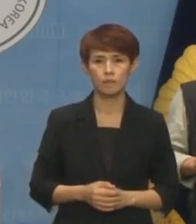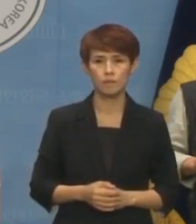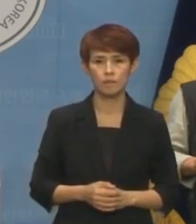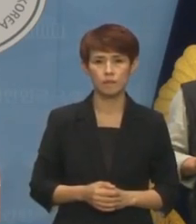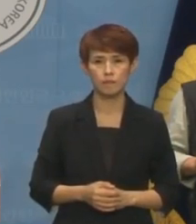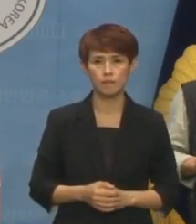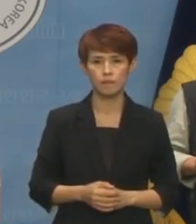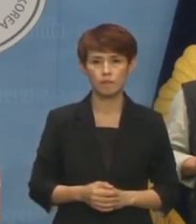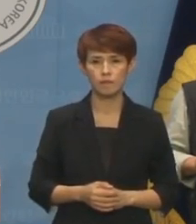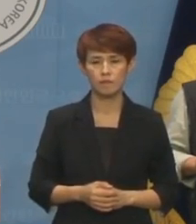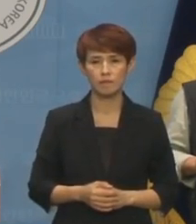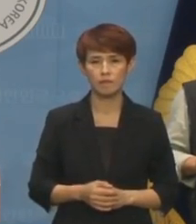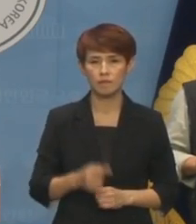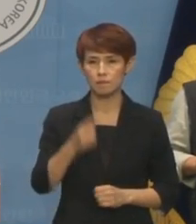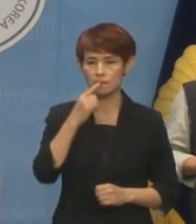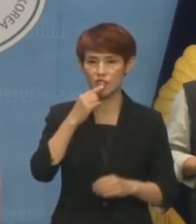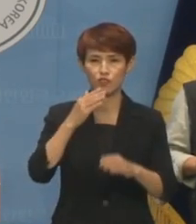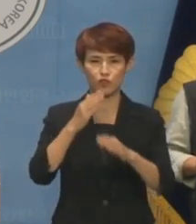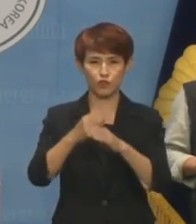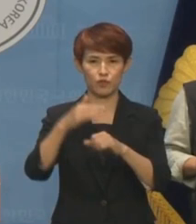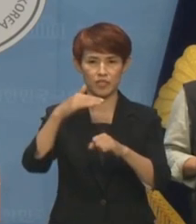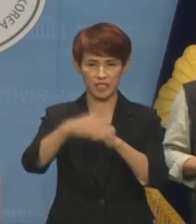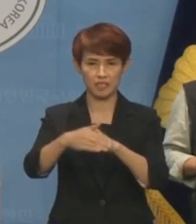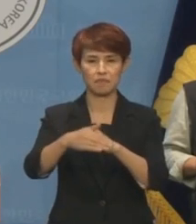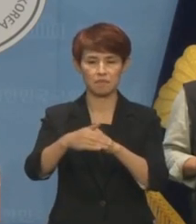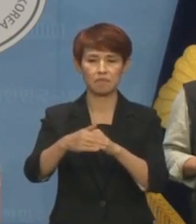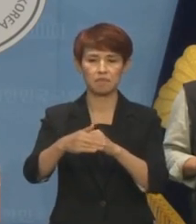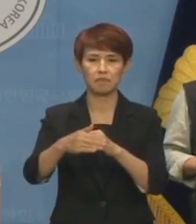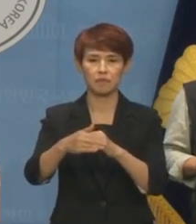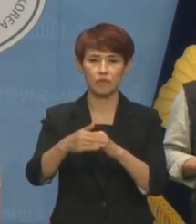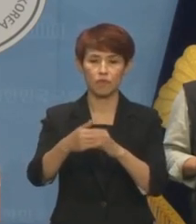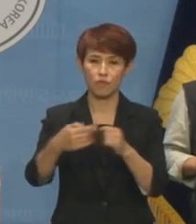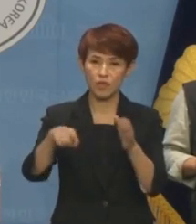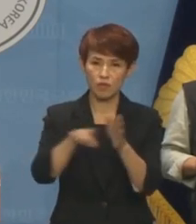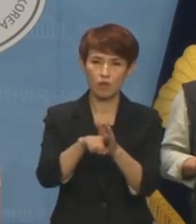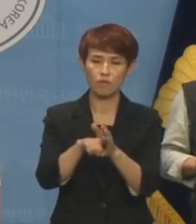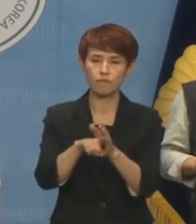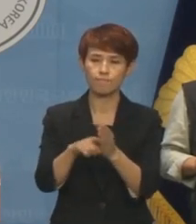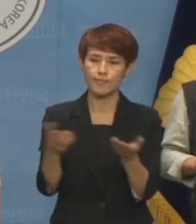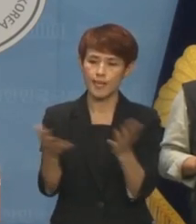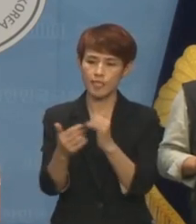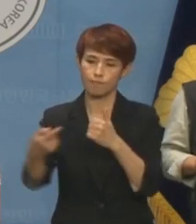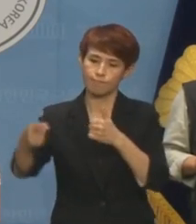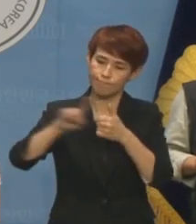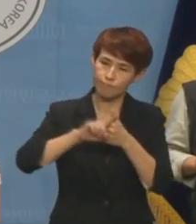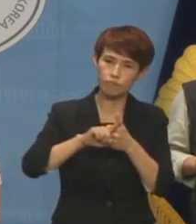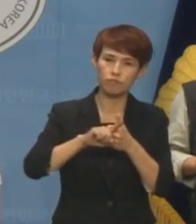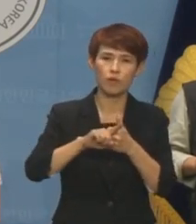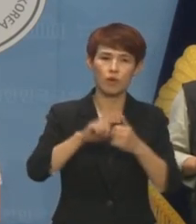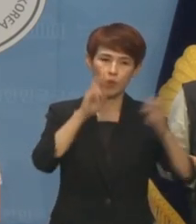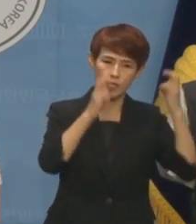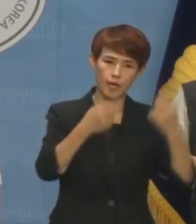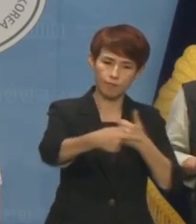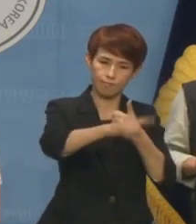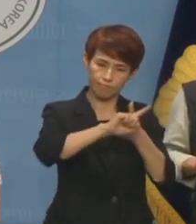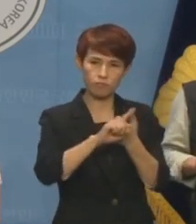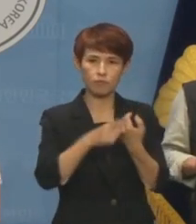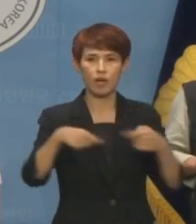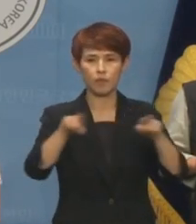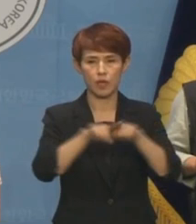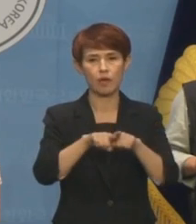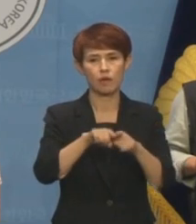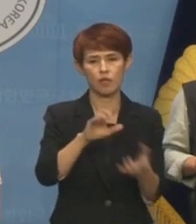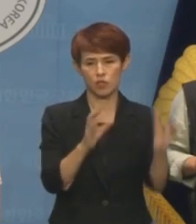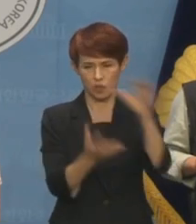민주적인 거버넌스를 구성을 통해 당사자가 참여하고 노사가 동수로 참여하여 제대로 된